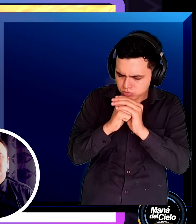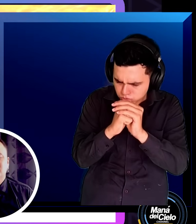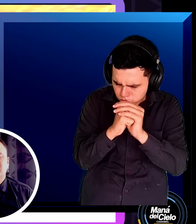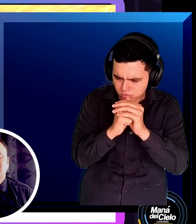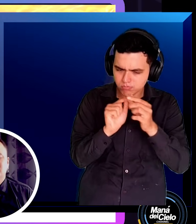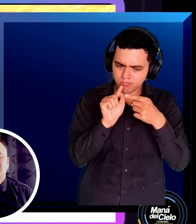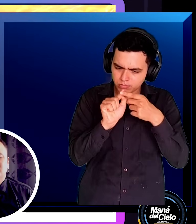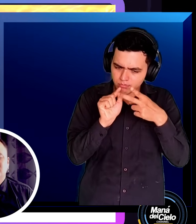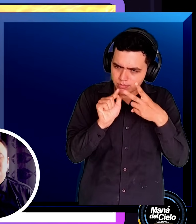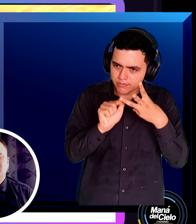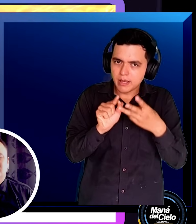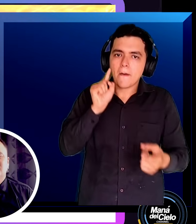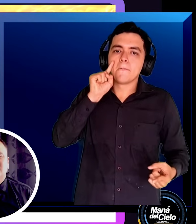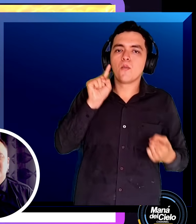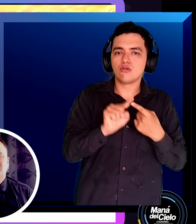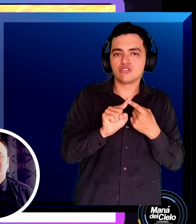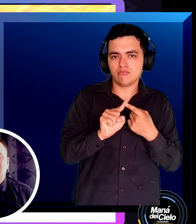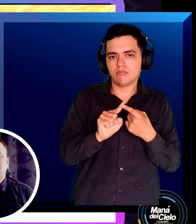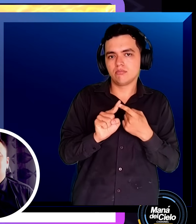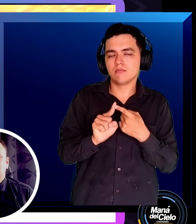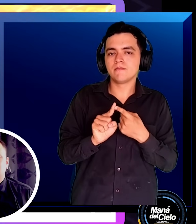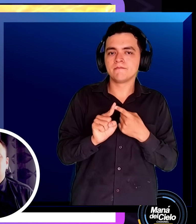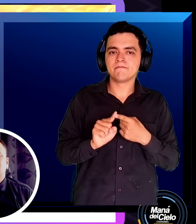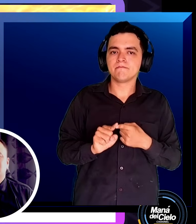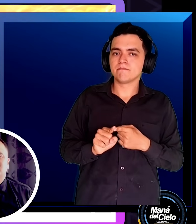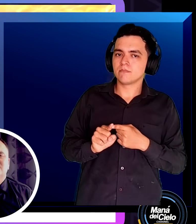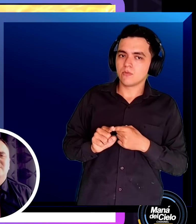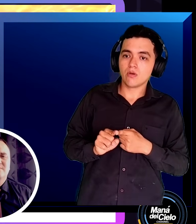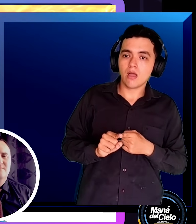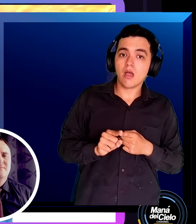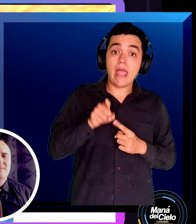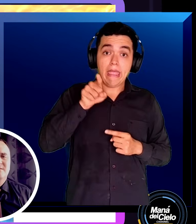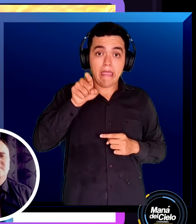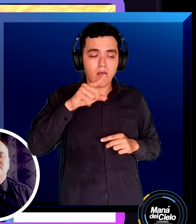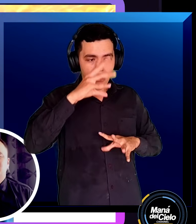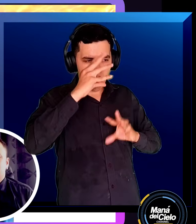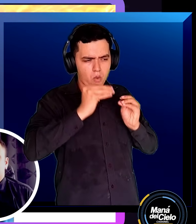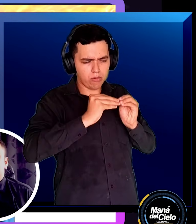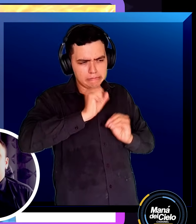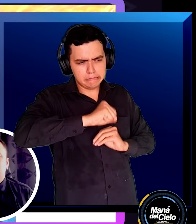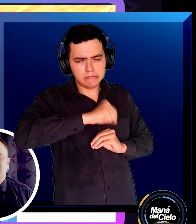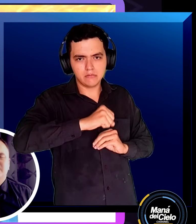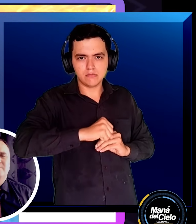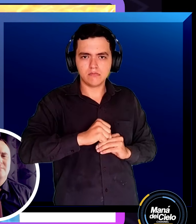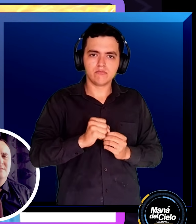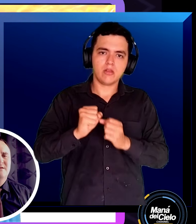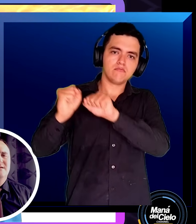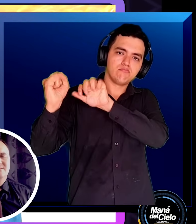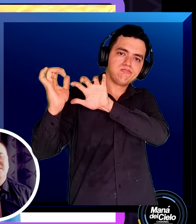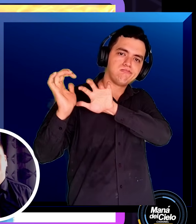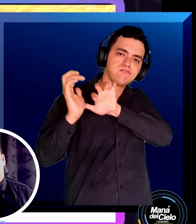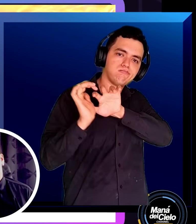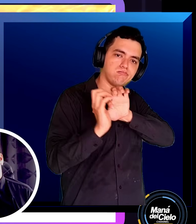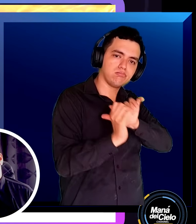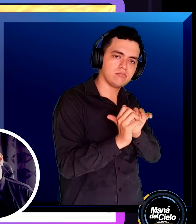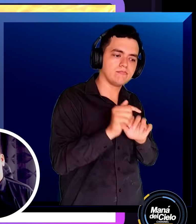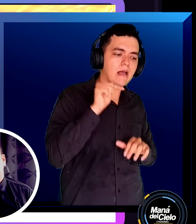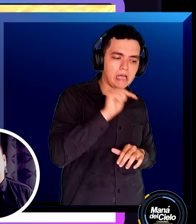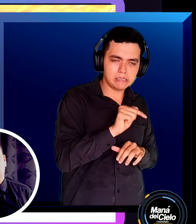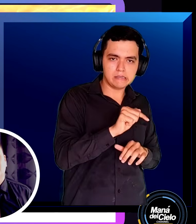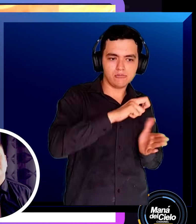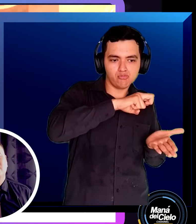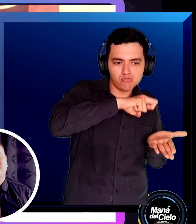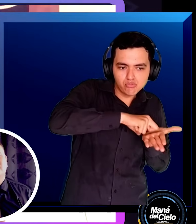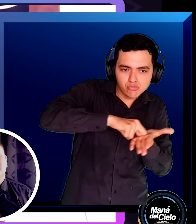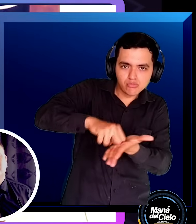ay, Dios, sácame de esta deuda, es que no puedo, me metí en ese carro, me metí en esa casa, Señor, ayúdame. Pero ¿cuándo le pidió permiso al Señor si era